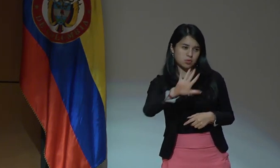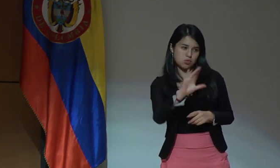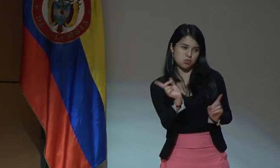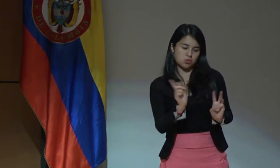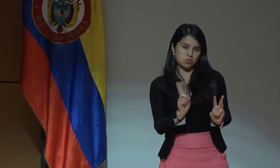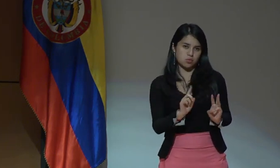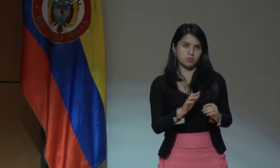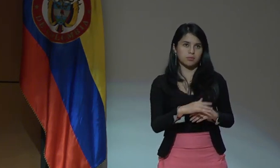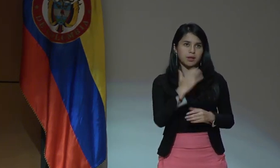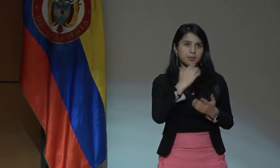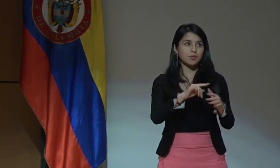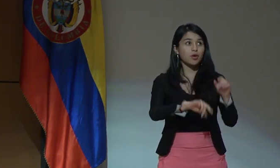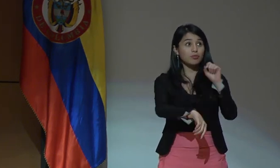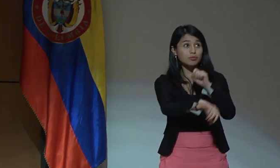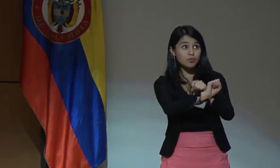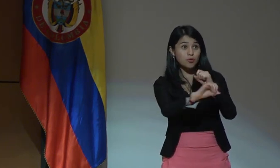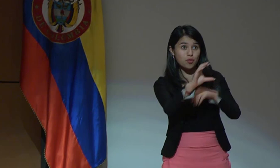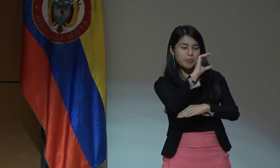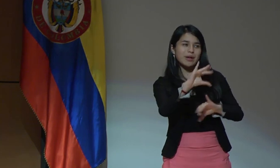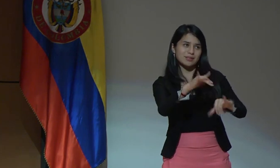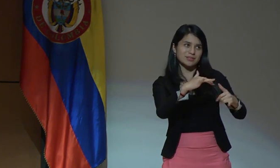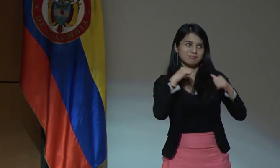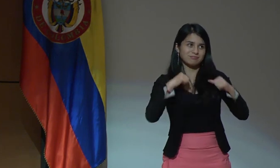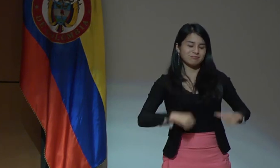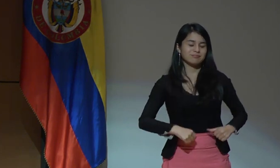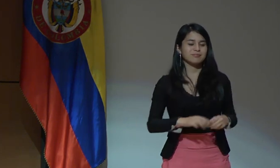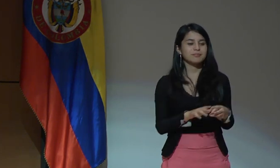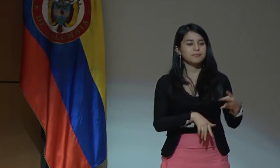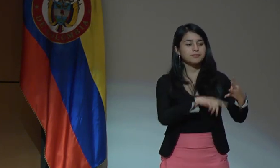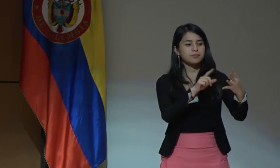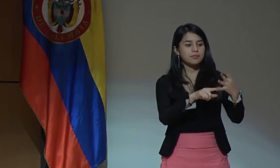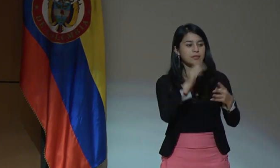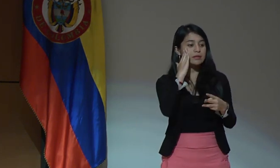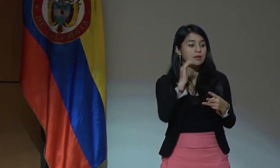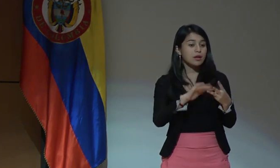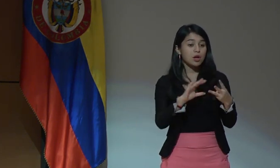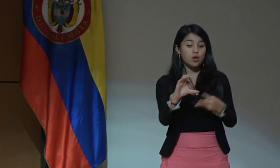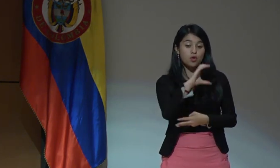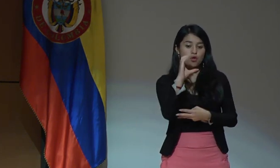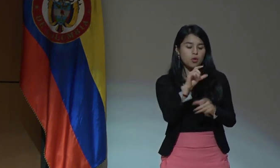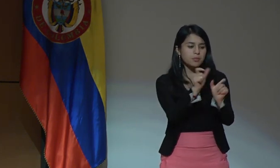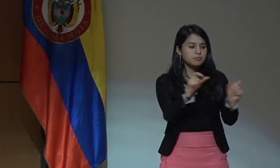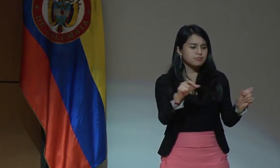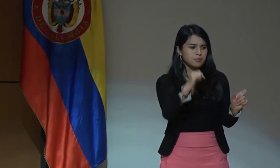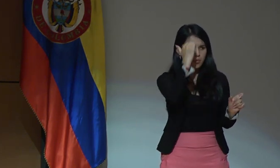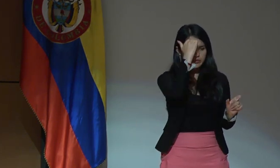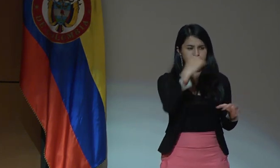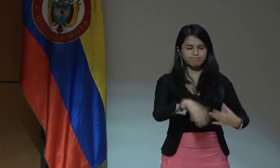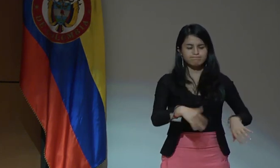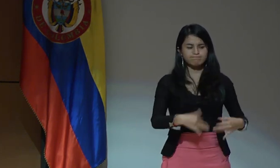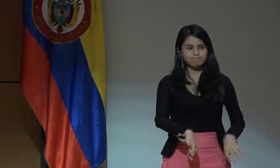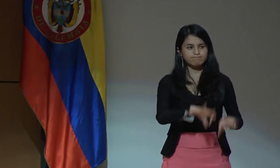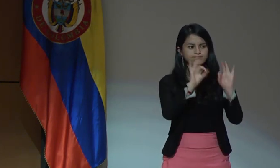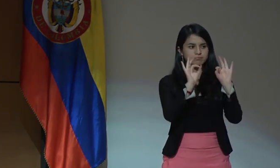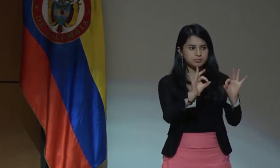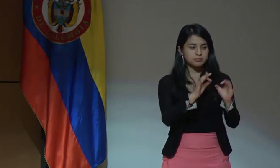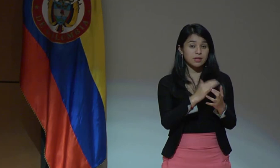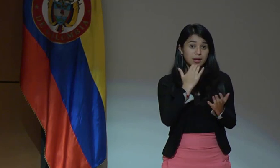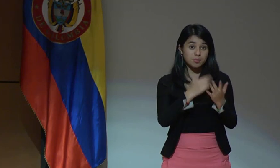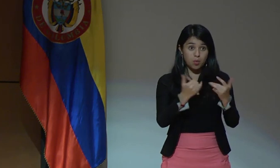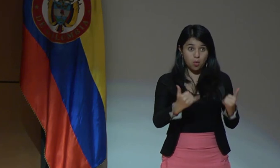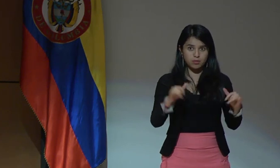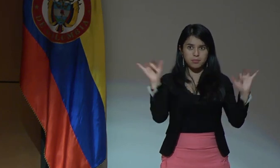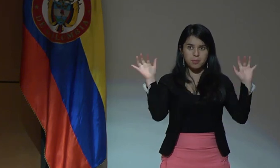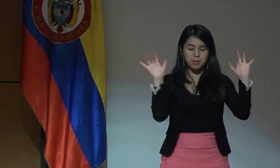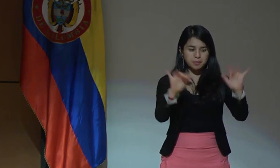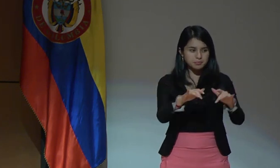salvo cuando gana la selección Colombia, pero que Colombia cuenta con unos docentes espectaculares. Esto que pasó hoy,